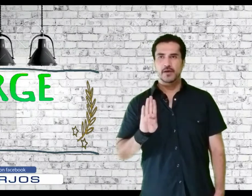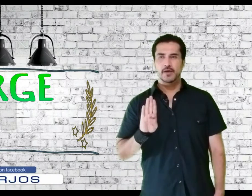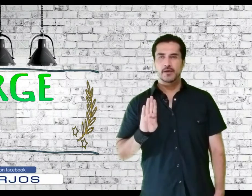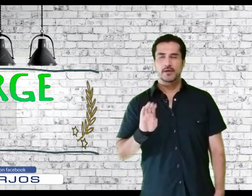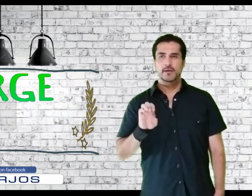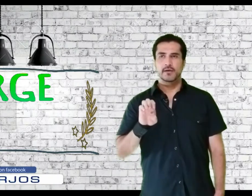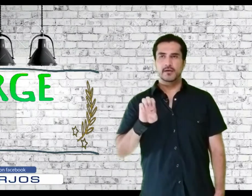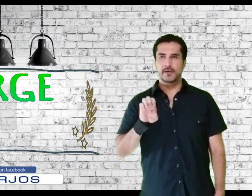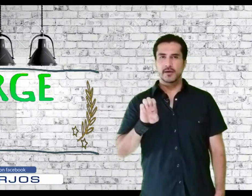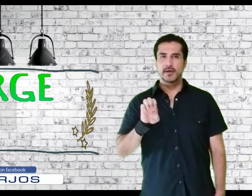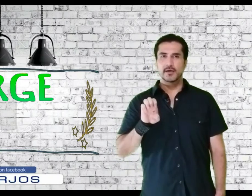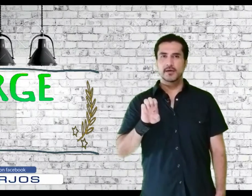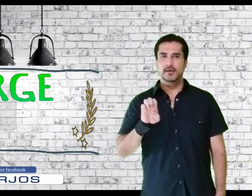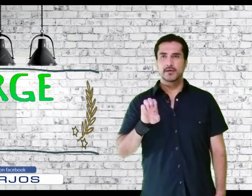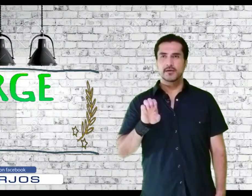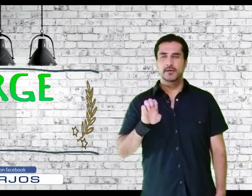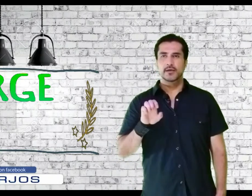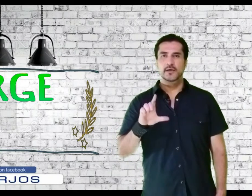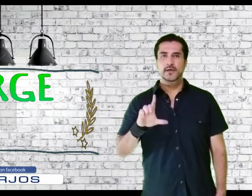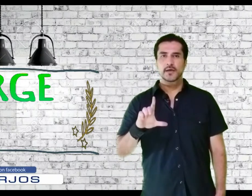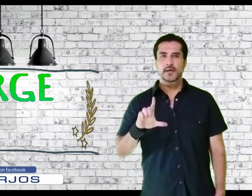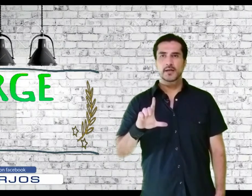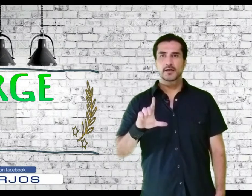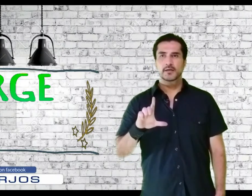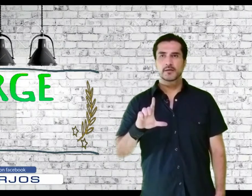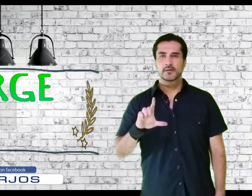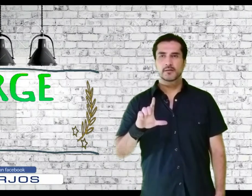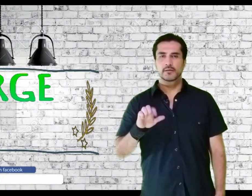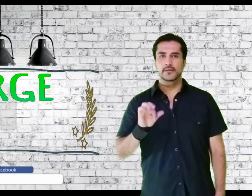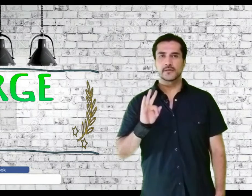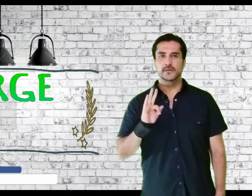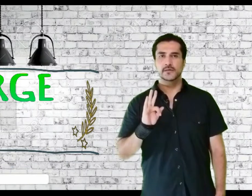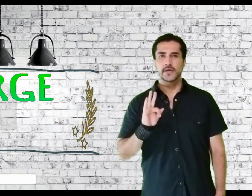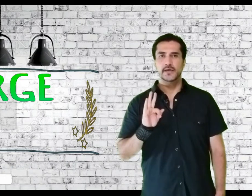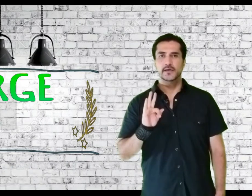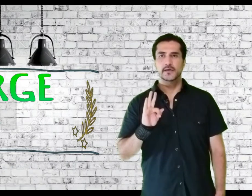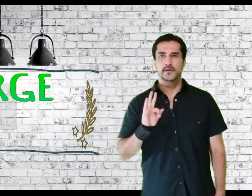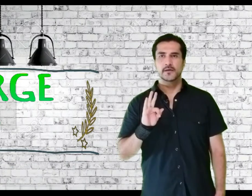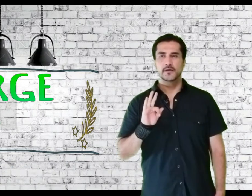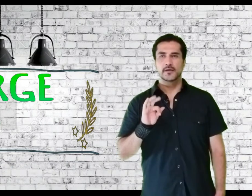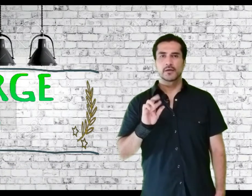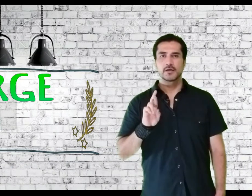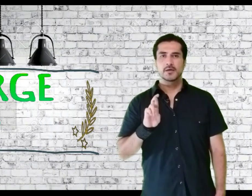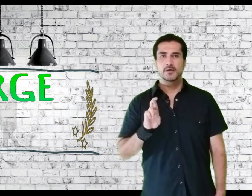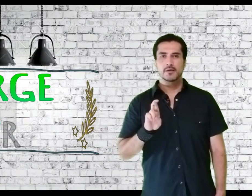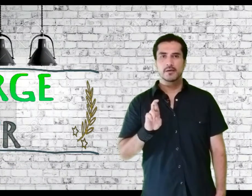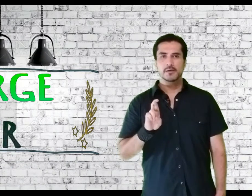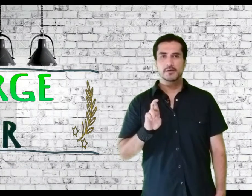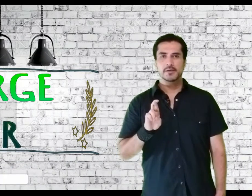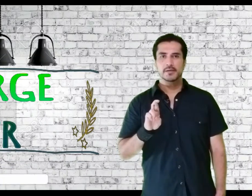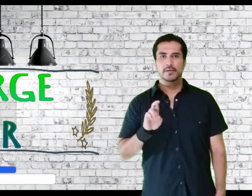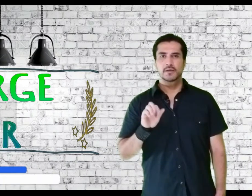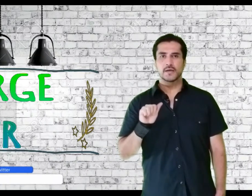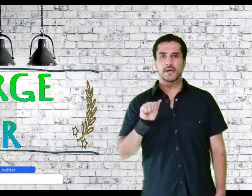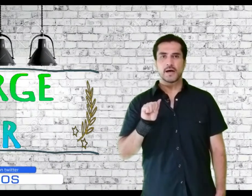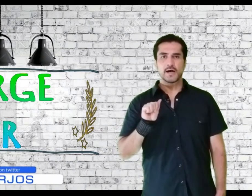V, E, L, T, R,